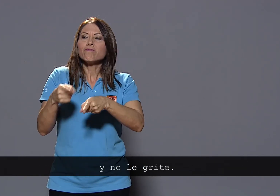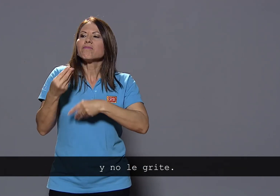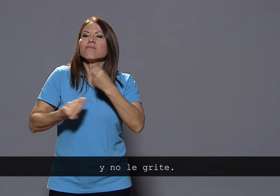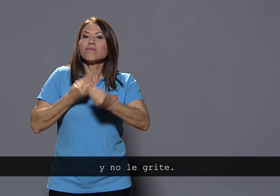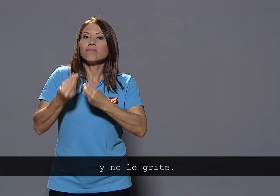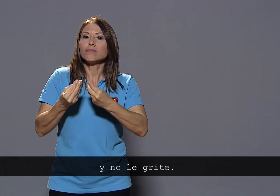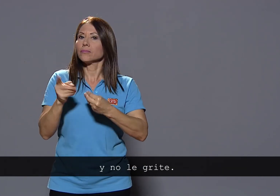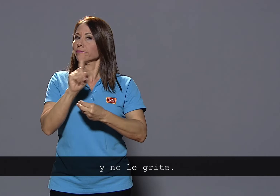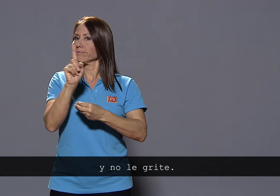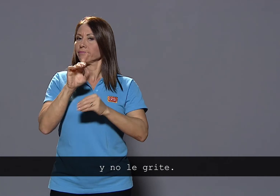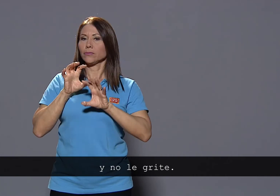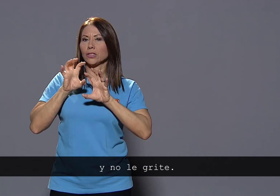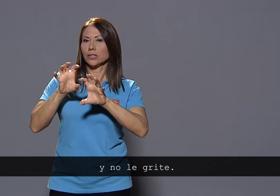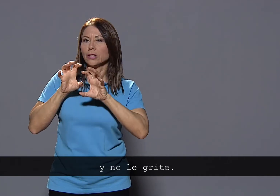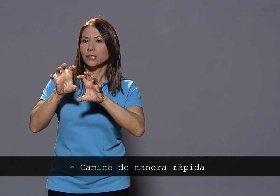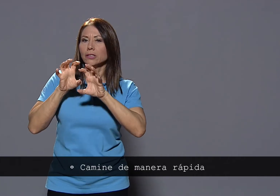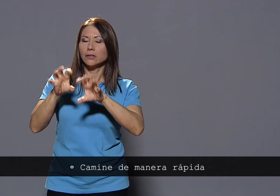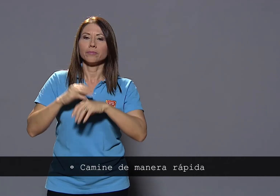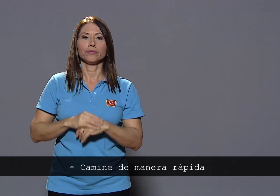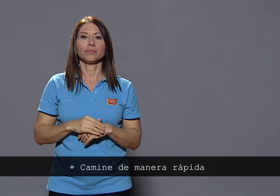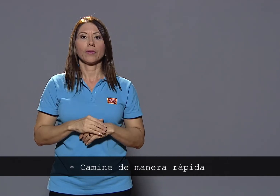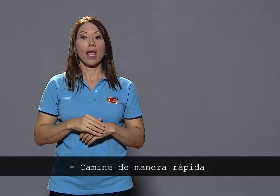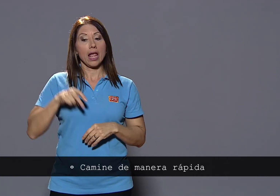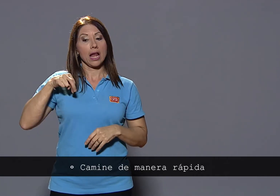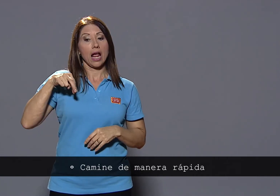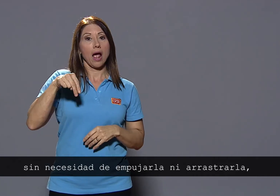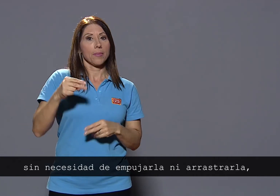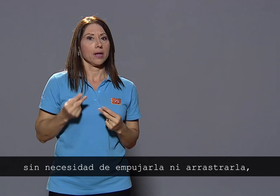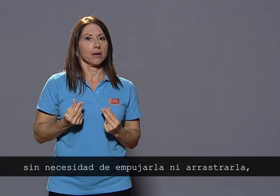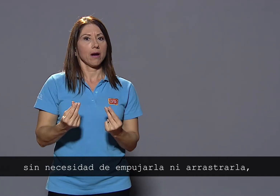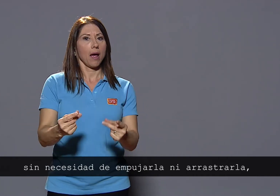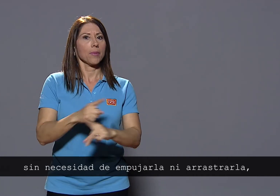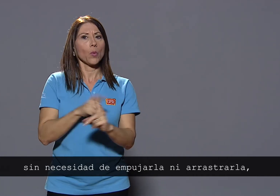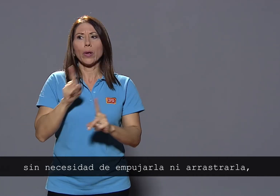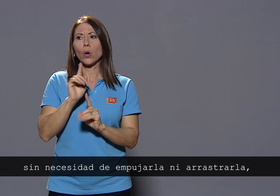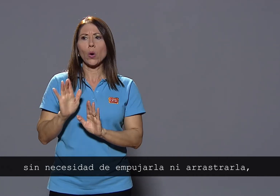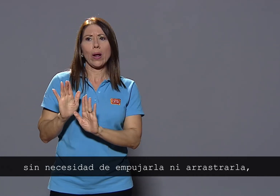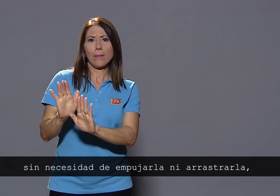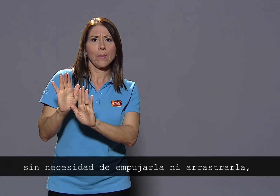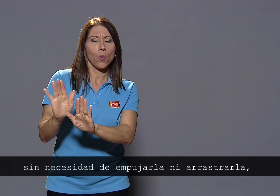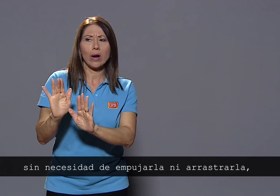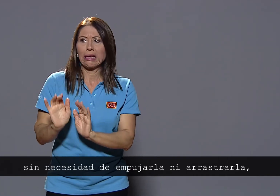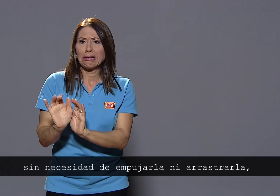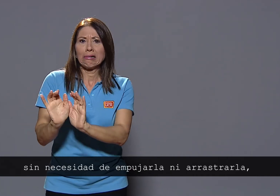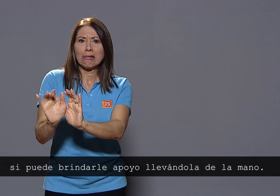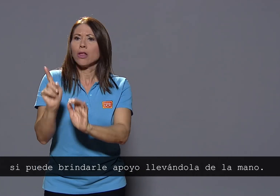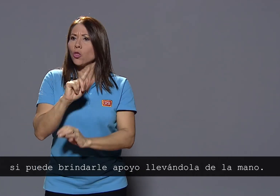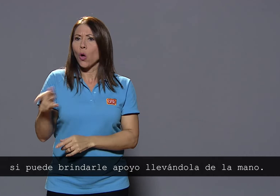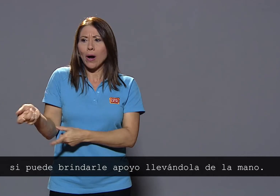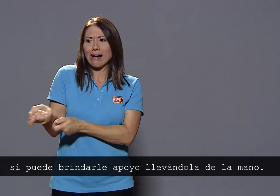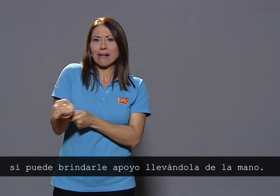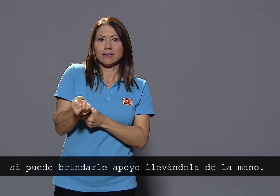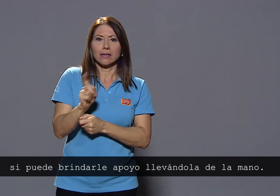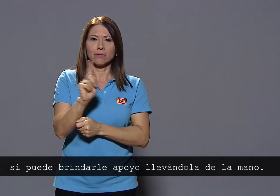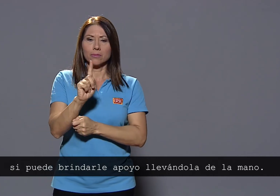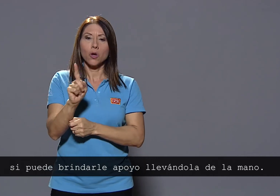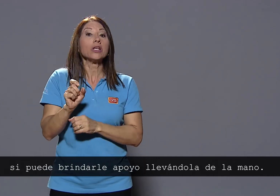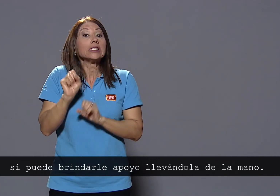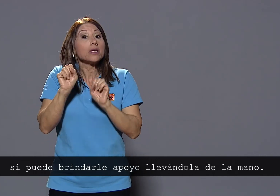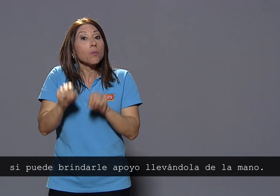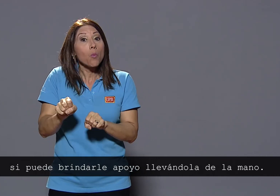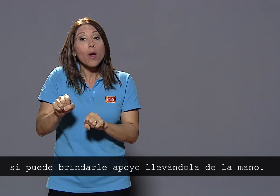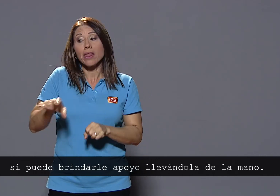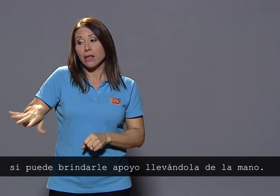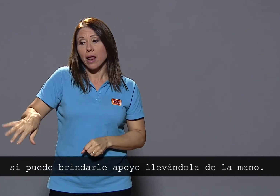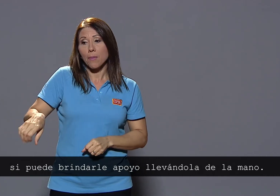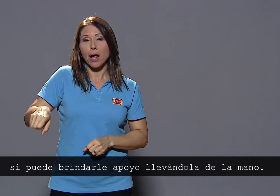hacer, y no le grite. Camine de manera rápida sin necesidad de empujarla ni arrastrarla, si puede brindarle apoyo